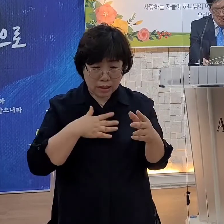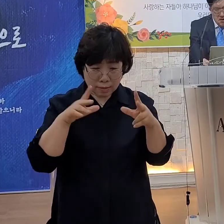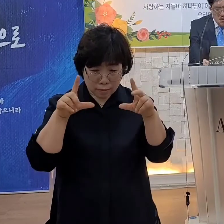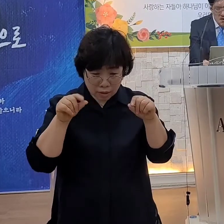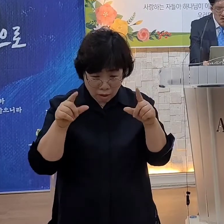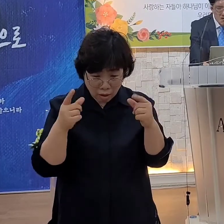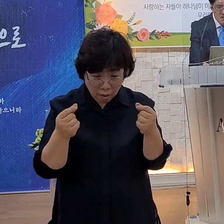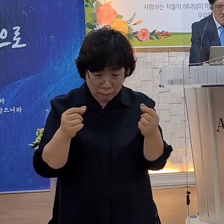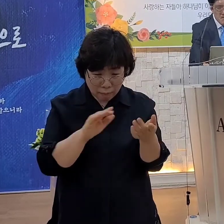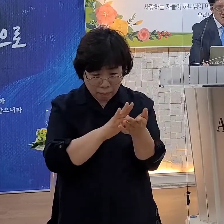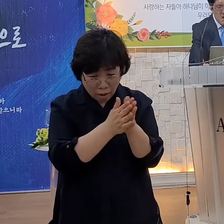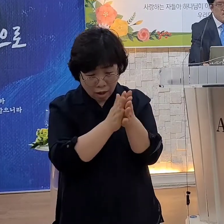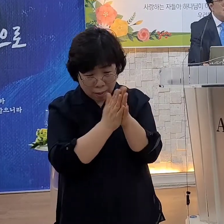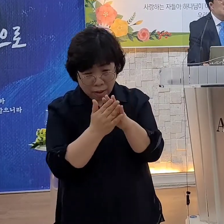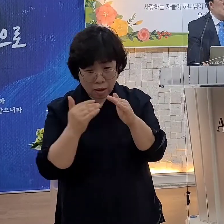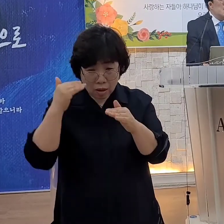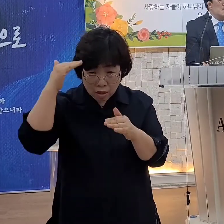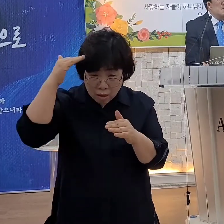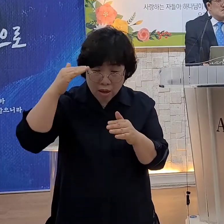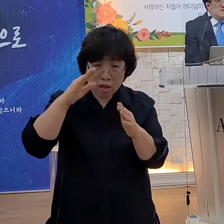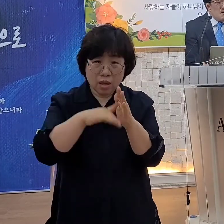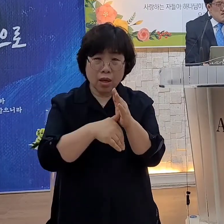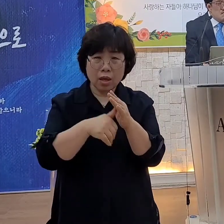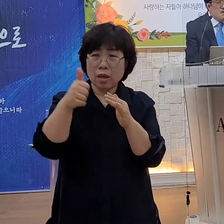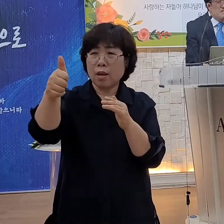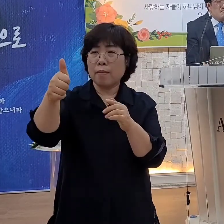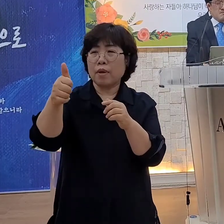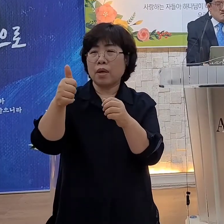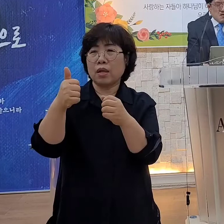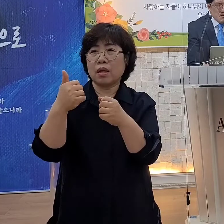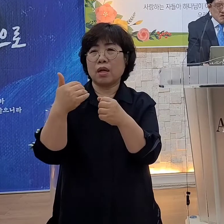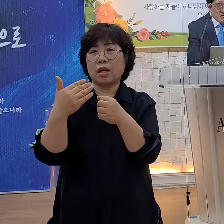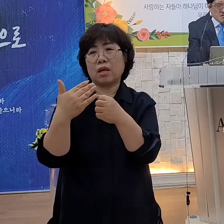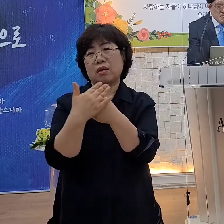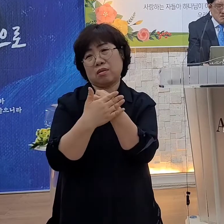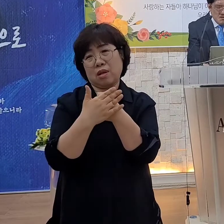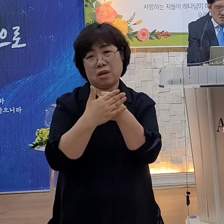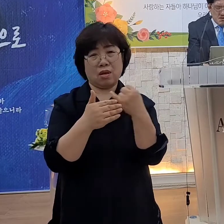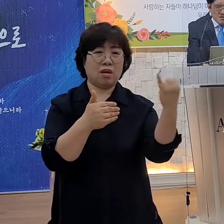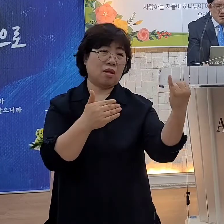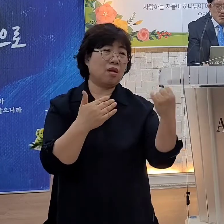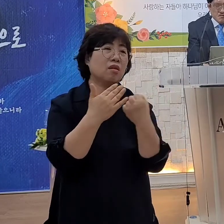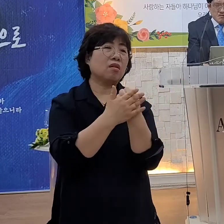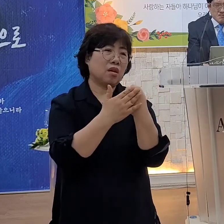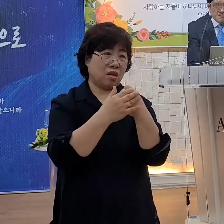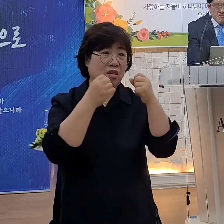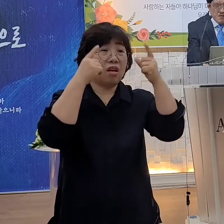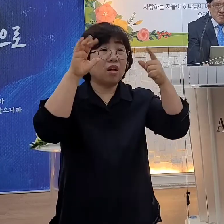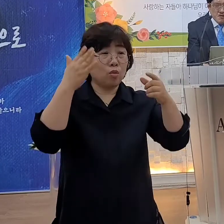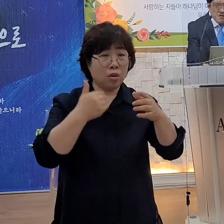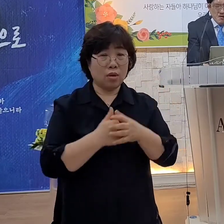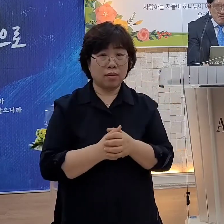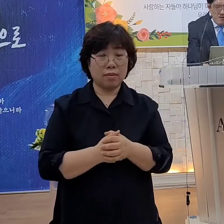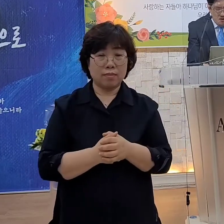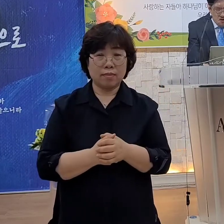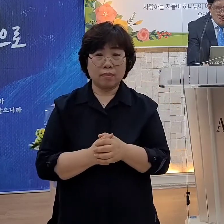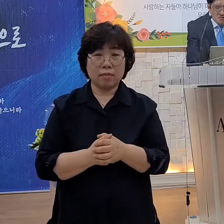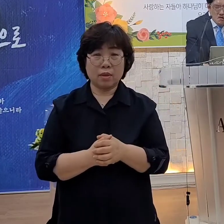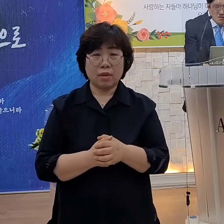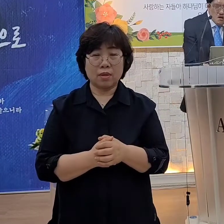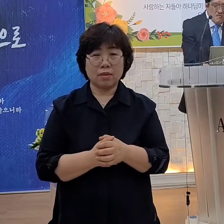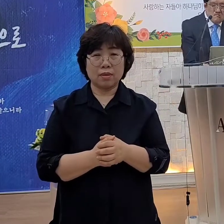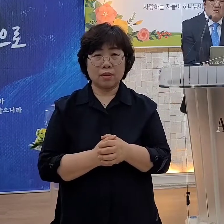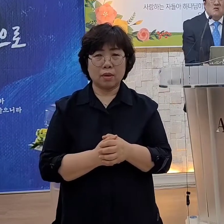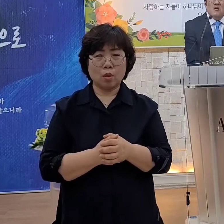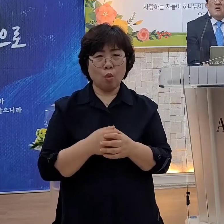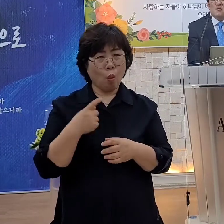주신 배우자가 남편과 아내였다. 이것이 가장 귀한 법이었다라는 것을 깨닫게 될 거예요. 네. 왜 그런 원수